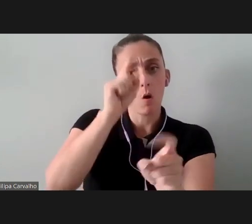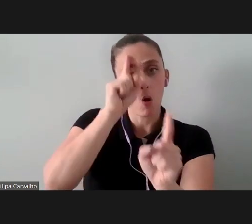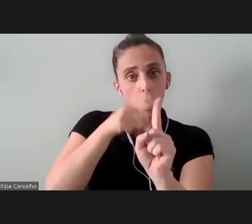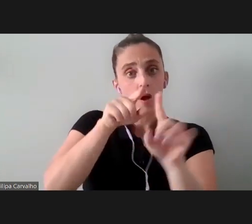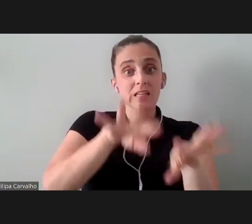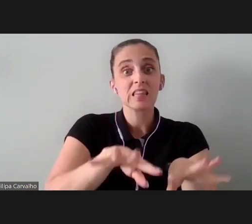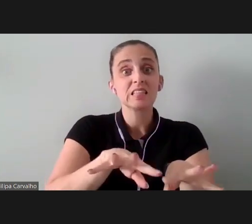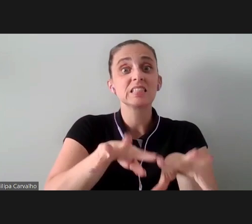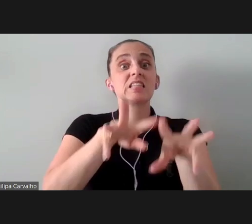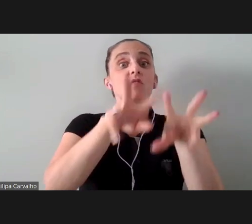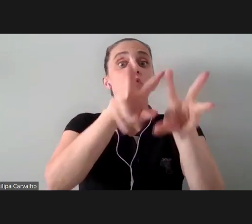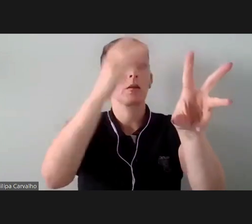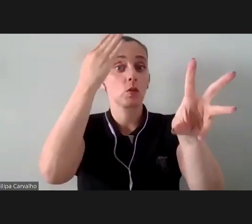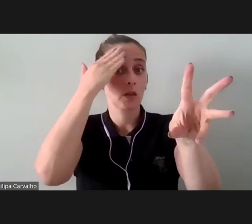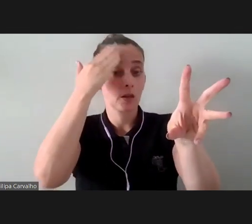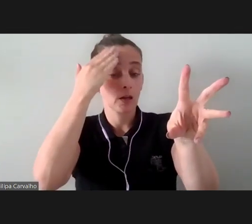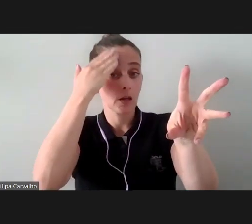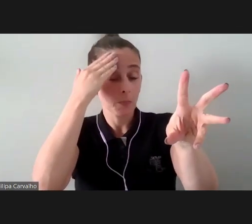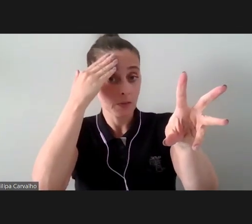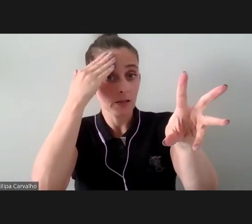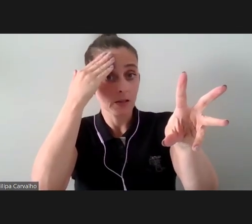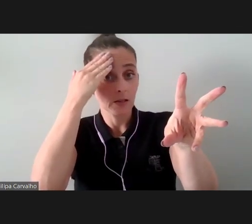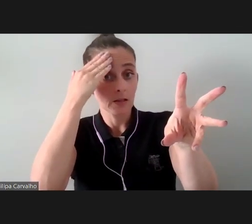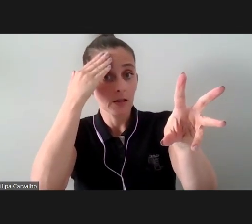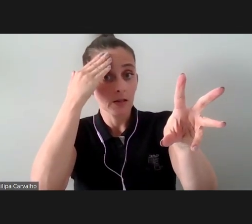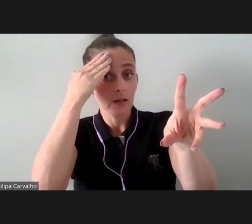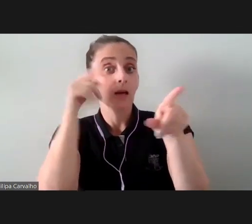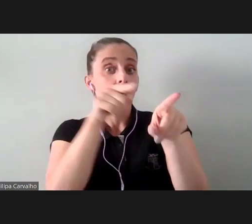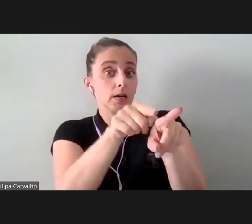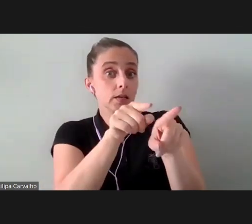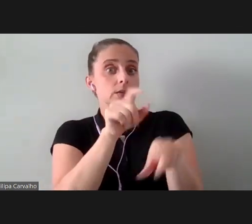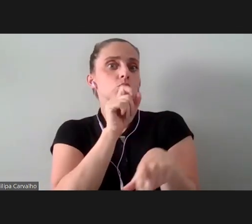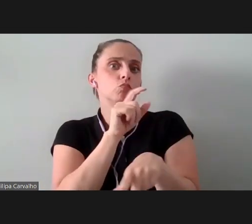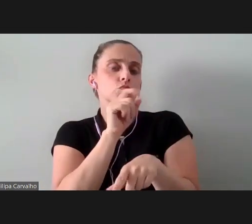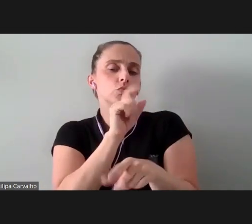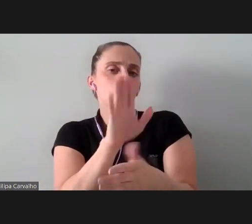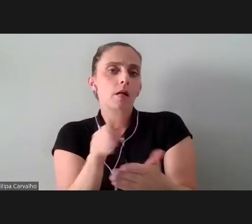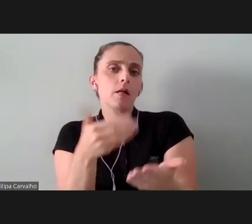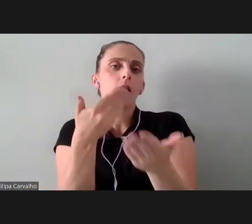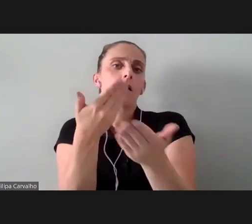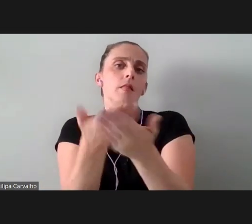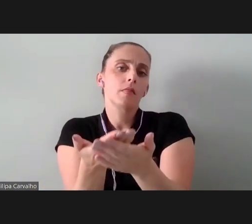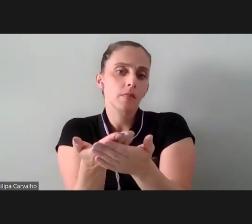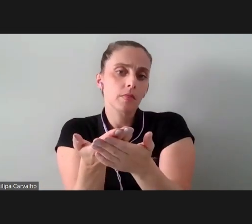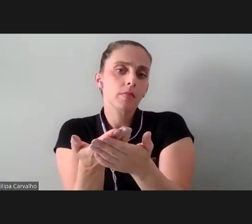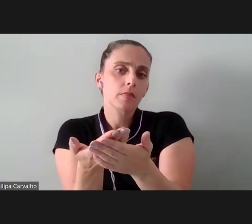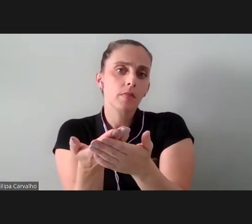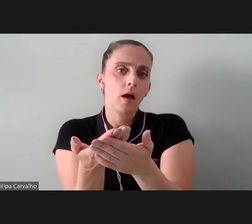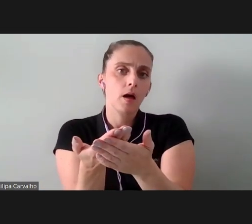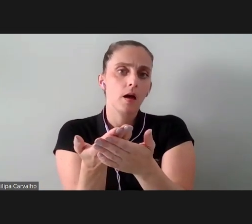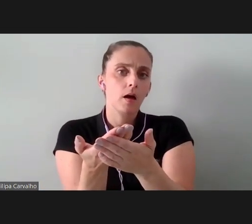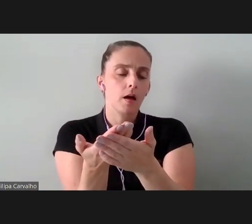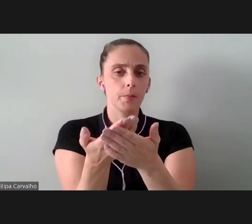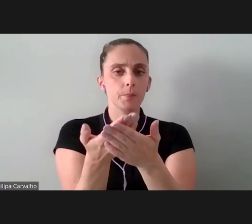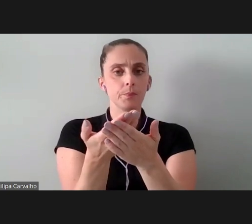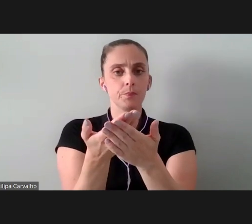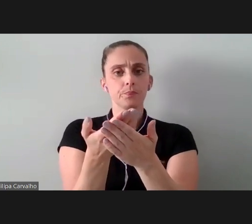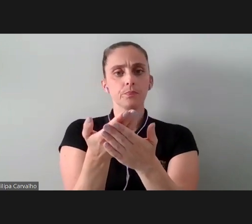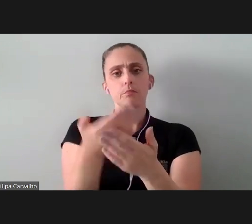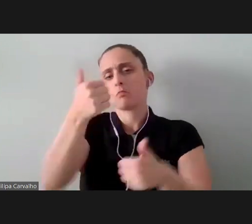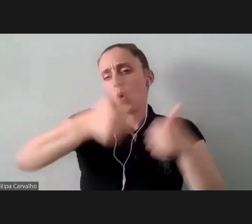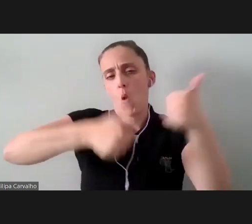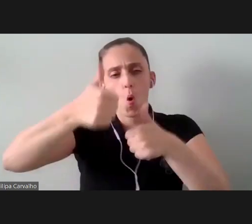desenvolvimento de competências, sejam através de ofertas tradicionais, vou colocar assim nesses termos, né, com